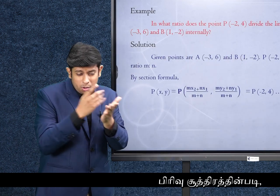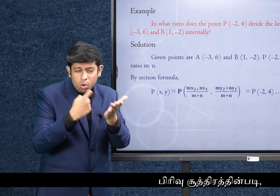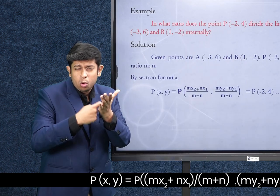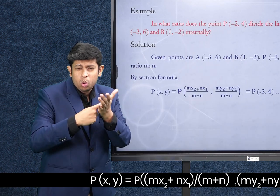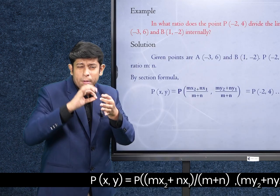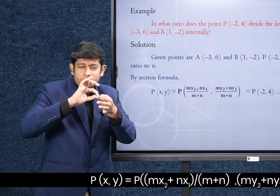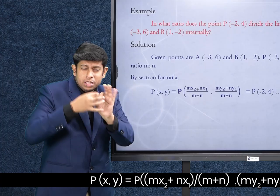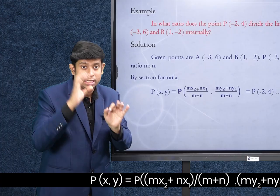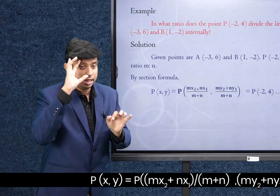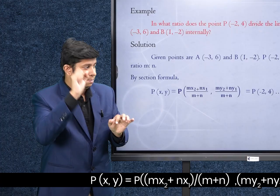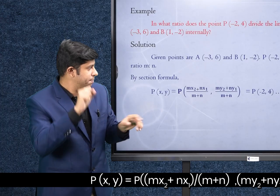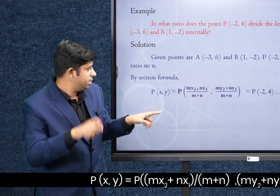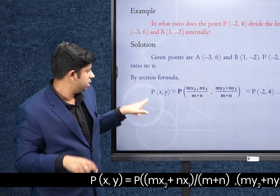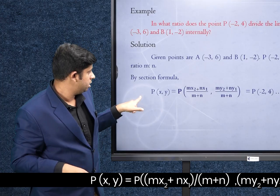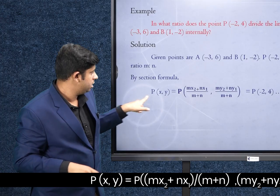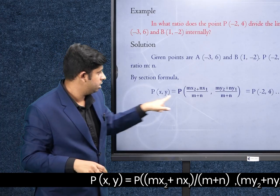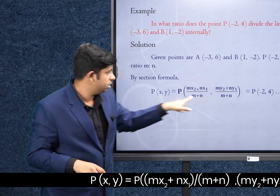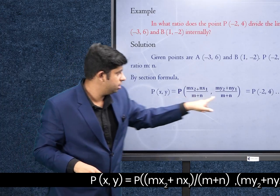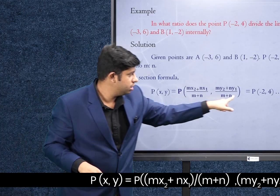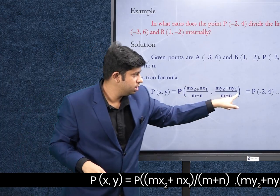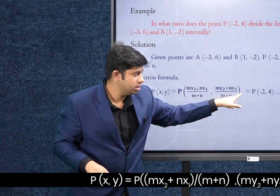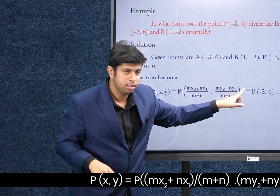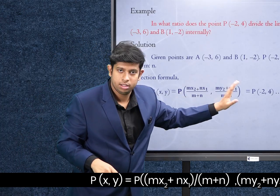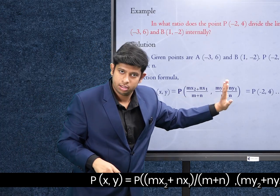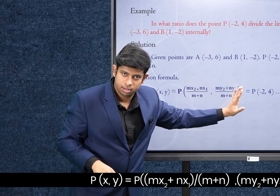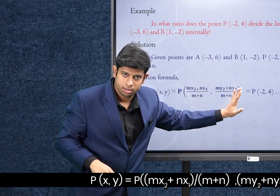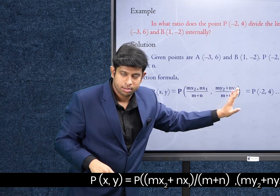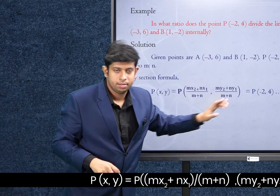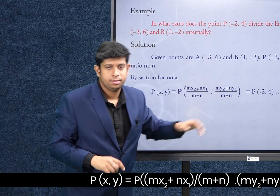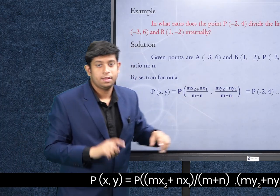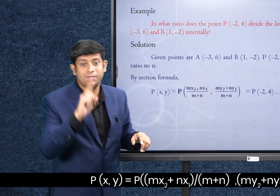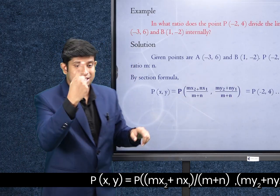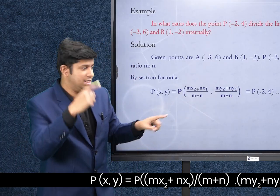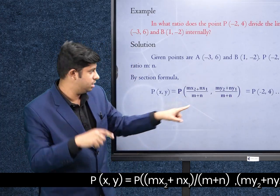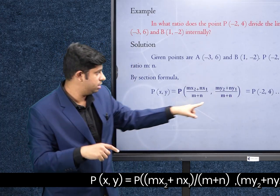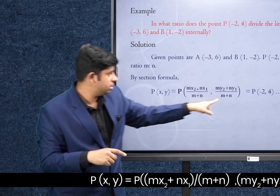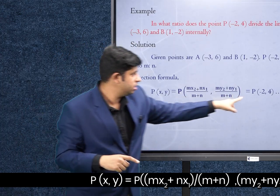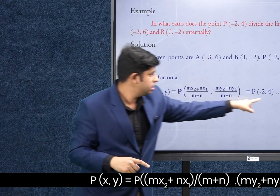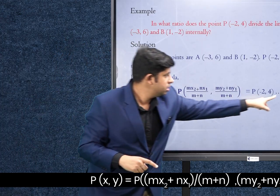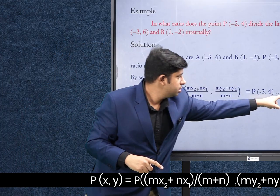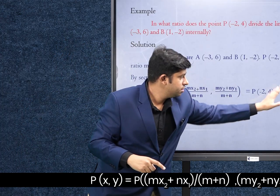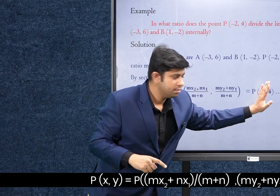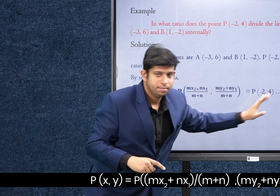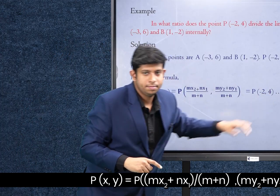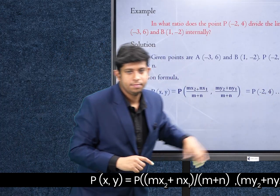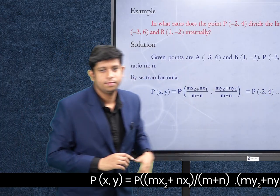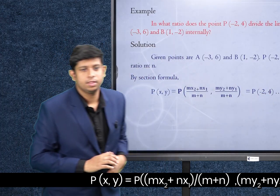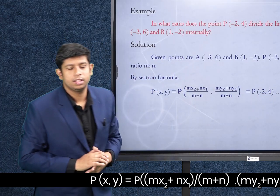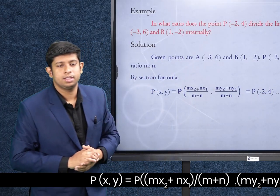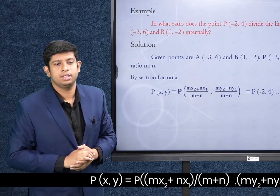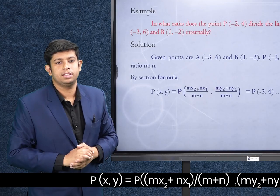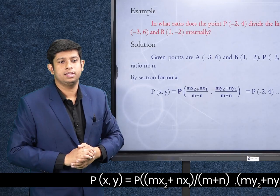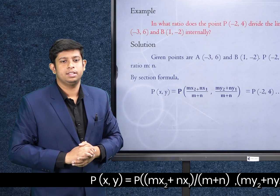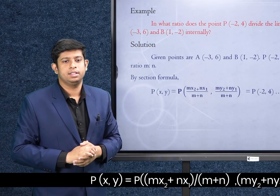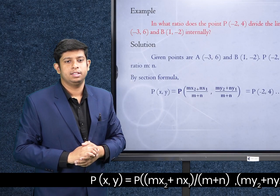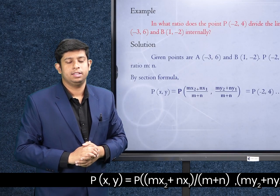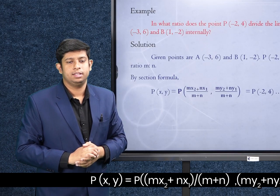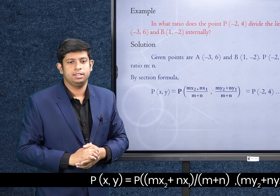சூத்திரத்தின்படி பி அடைப்புக்குறிக்குள் எக்ஸ் ஒய் ஈடு பி அடைப்புக்குறிக்குள் எம் எக்ஸ் கீழிலக்க